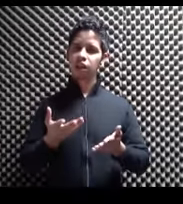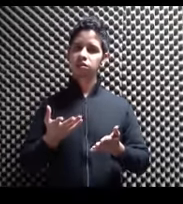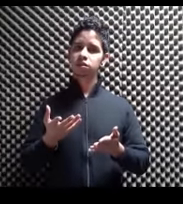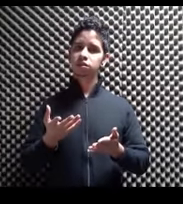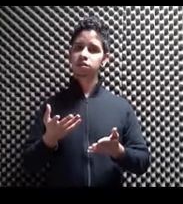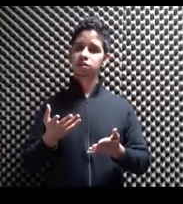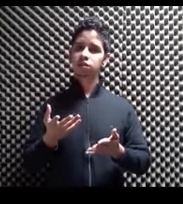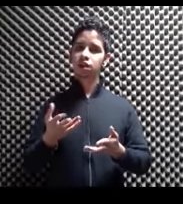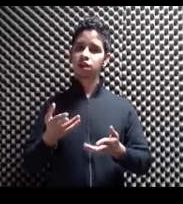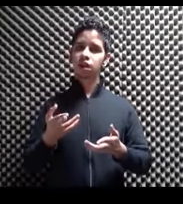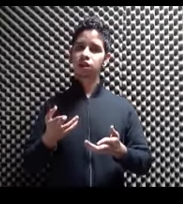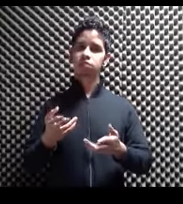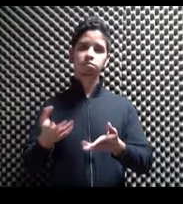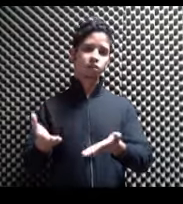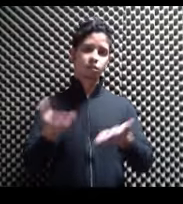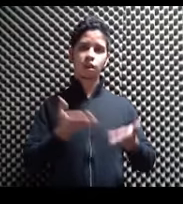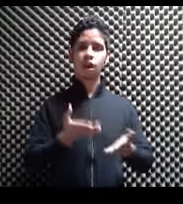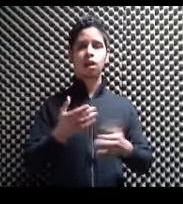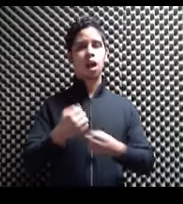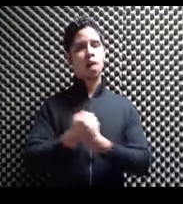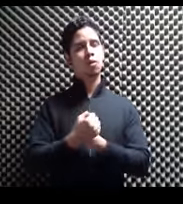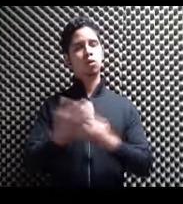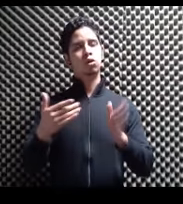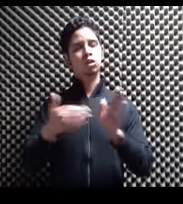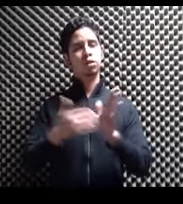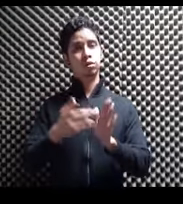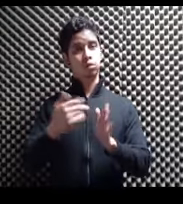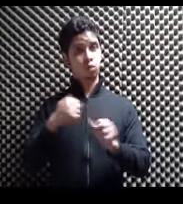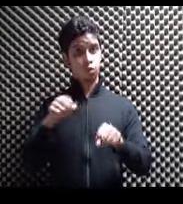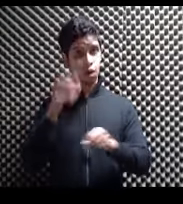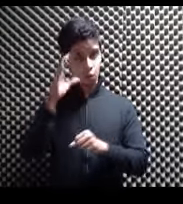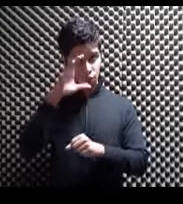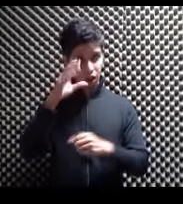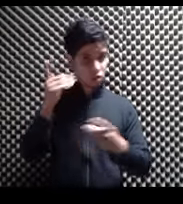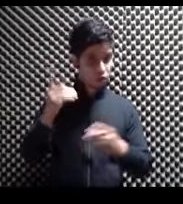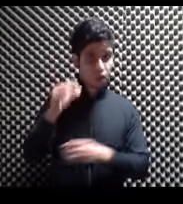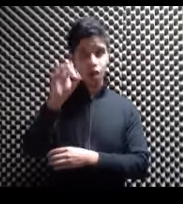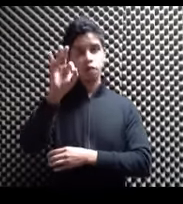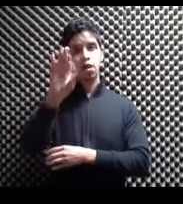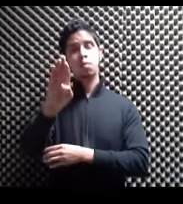Eso te tiene que buscar, mira, en Facebook o simplemente directo.